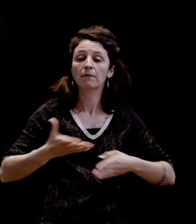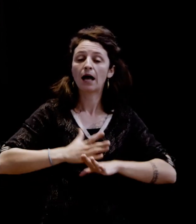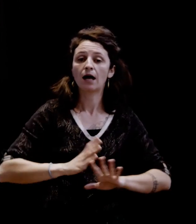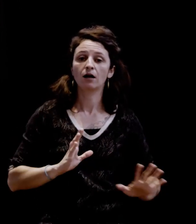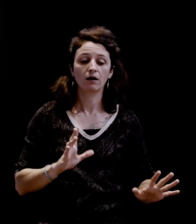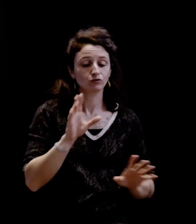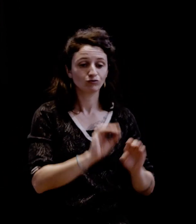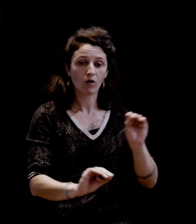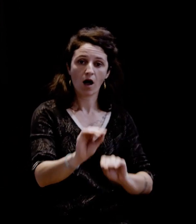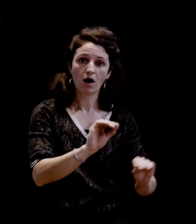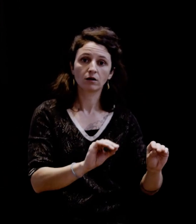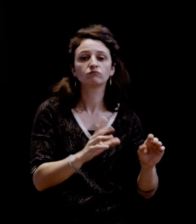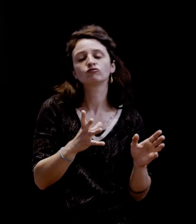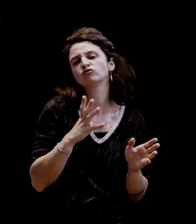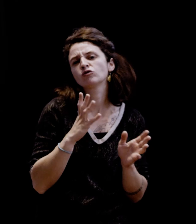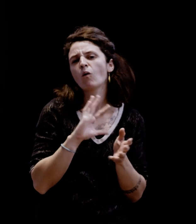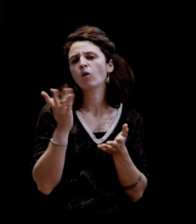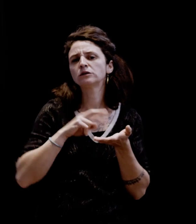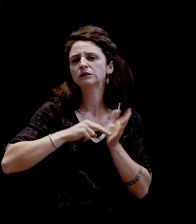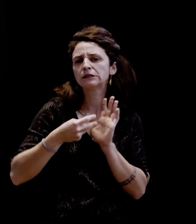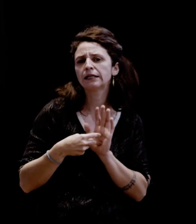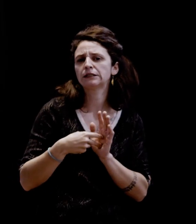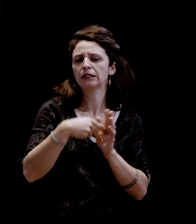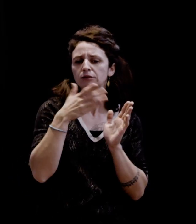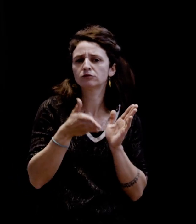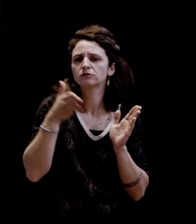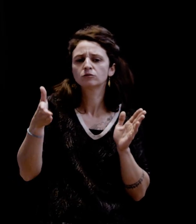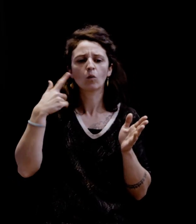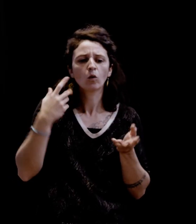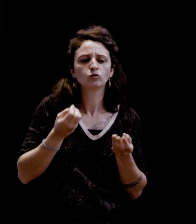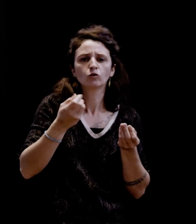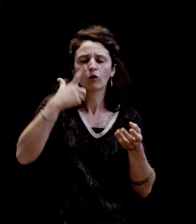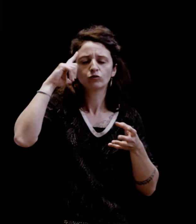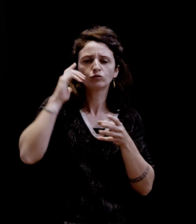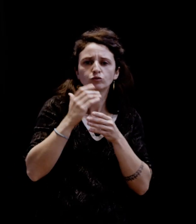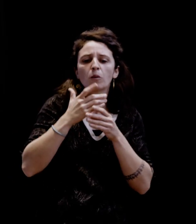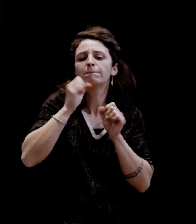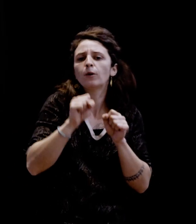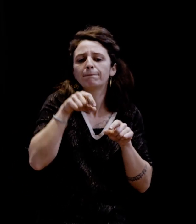a d'autres thérapeutiques, l'hypnovelle, qu'on peut mettre dans différentes voies pour essayer d'avoir un peu plus de sédation.